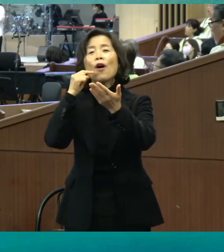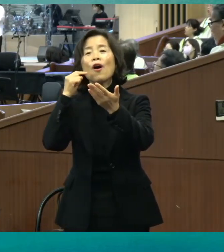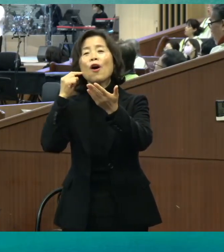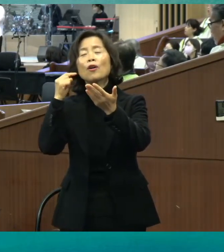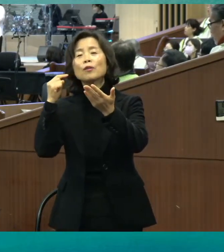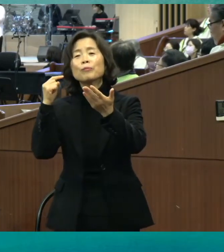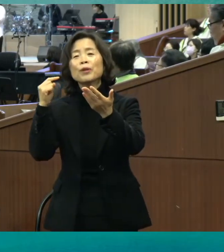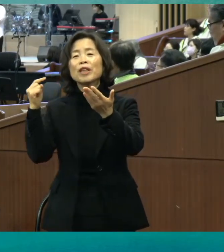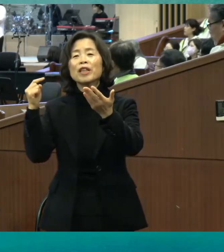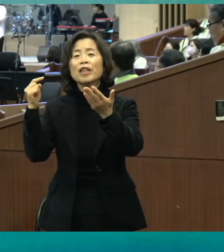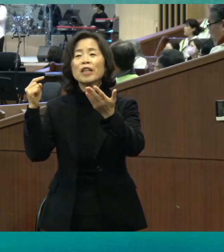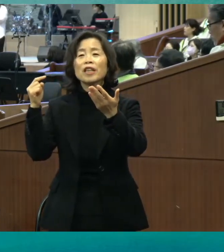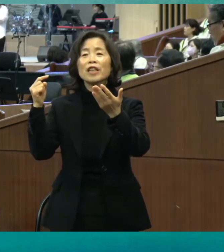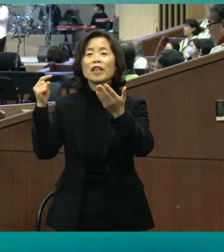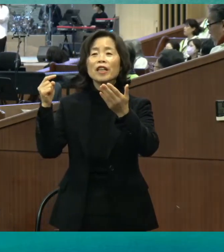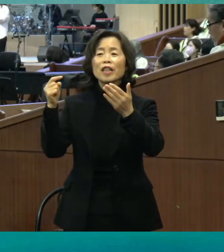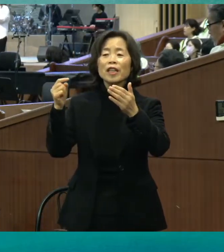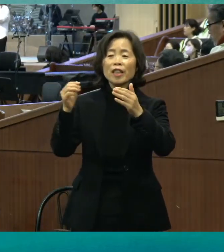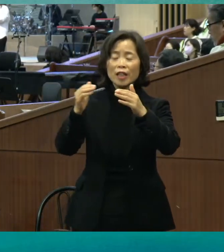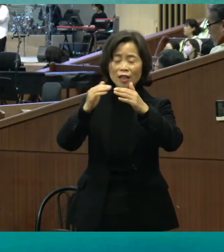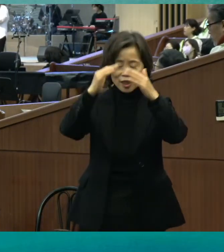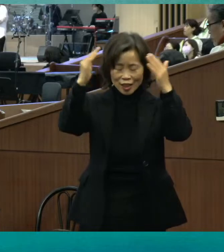보배로운 피